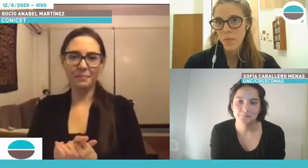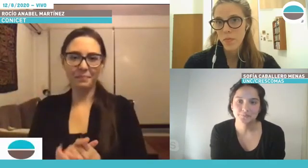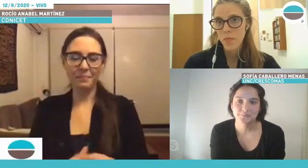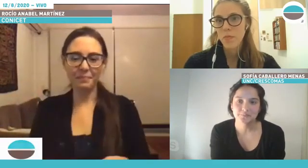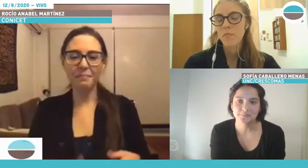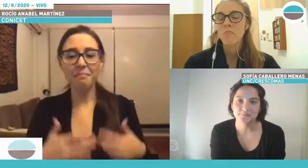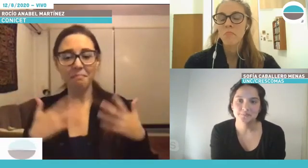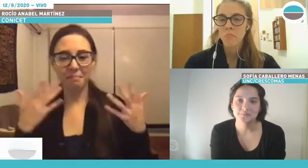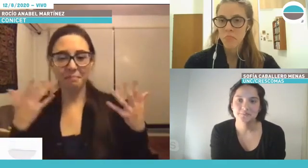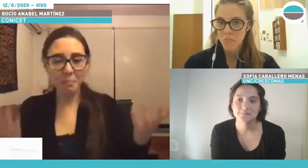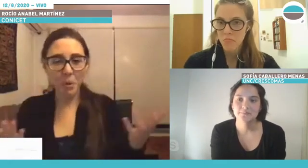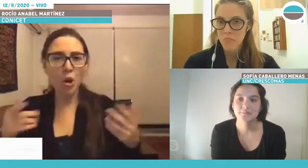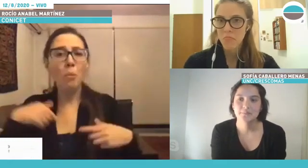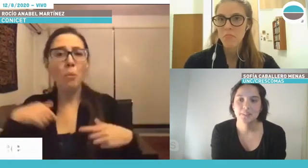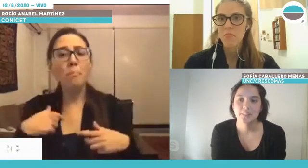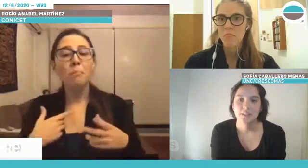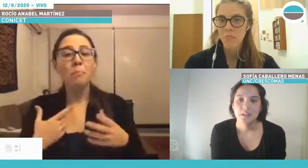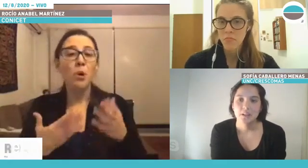visual.